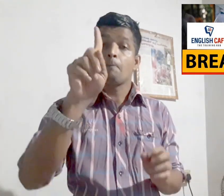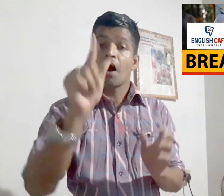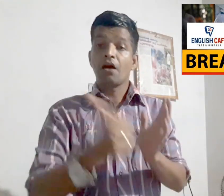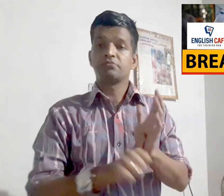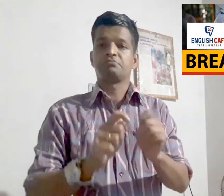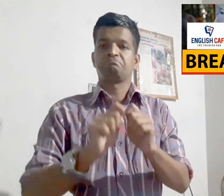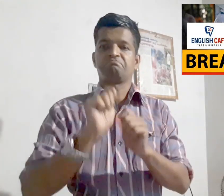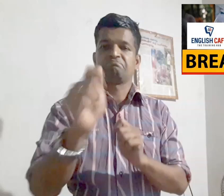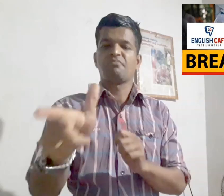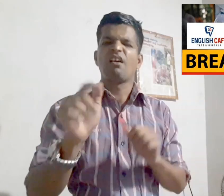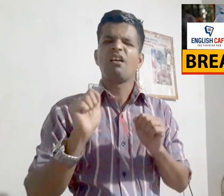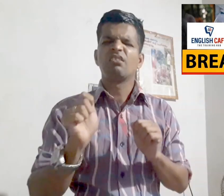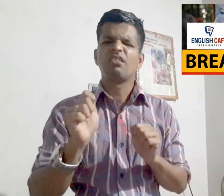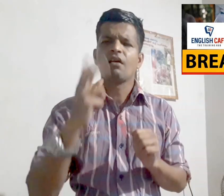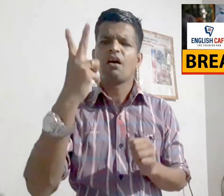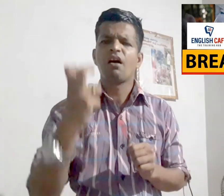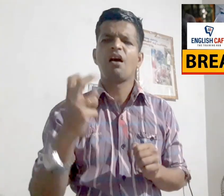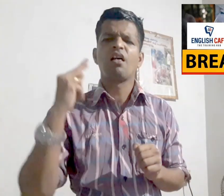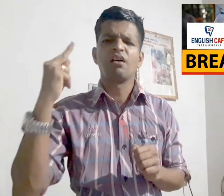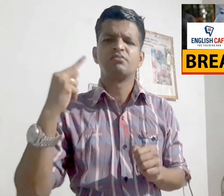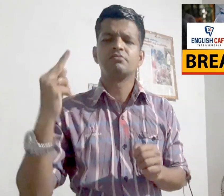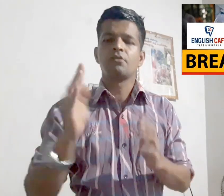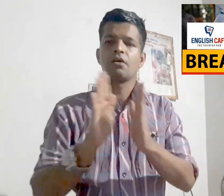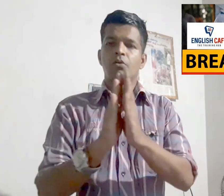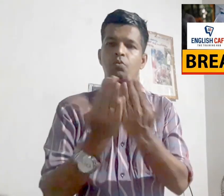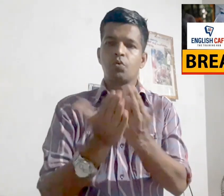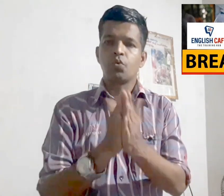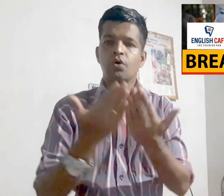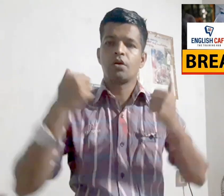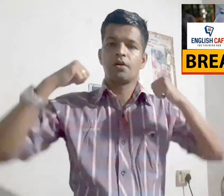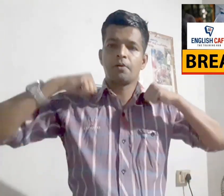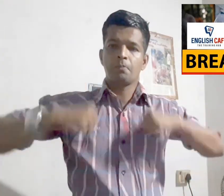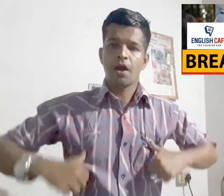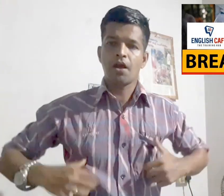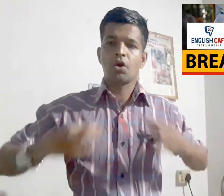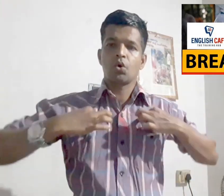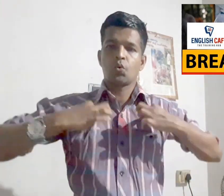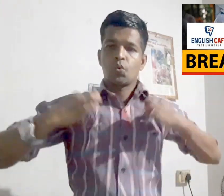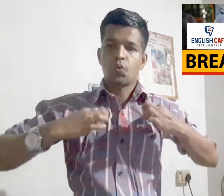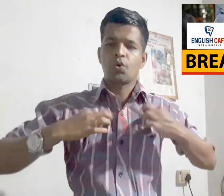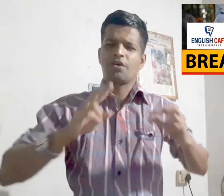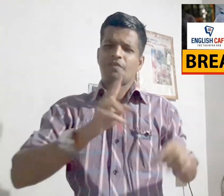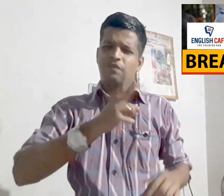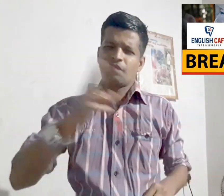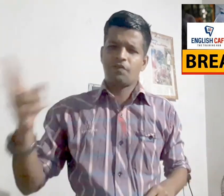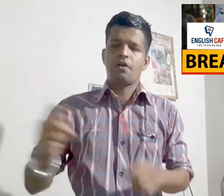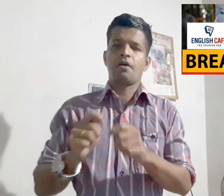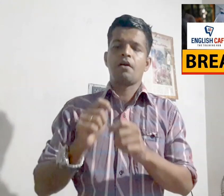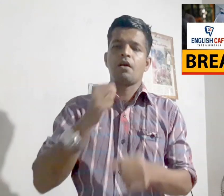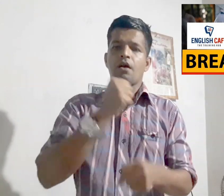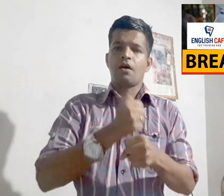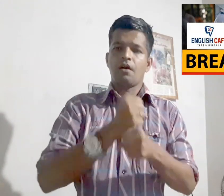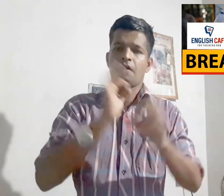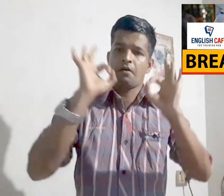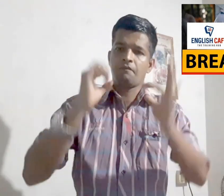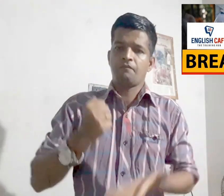വാട്സാപ്പായോ മറ്റ് ഓൺലൈൻ സംവിധാനങ്ങൾ വഴിയോ കുട്ടികൾക്ക് എത്തിച്ചാൽ മതി ആശംസാ കാർഡ് അധ്യാപകർ കുട്ടികളുടെ വീടുകളിൽ എത്തിച്ചു നൽകണമെന്ന